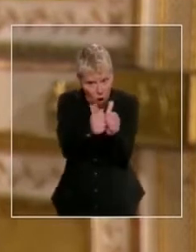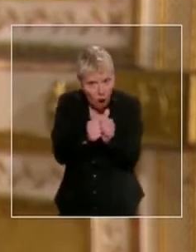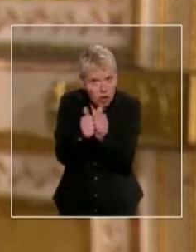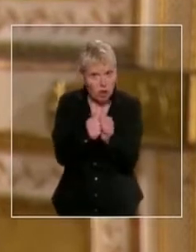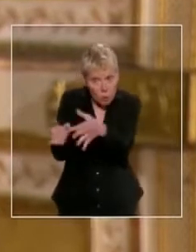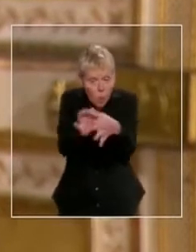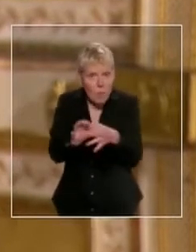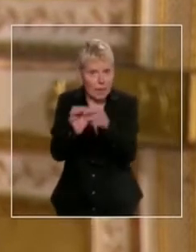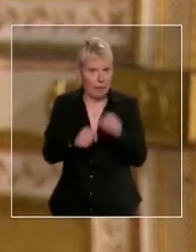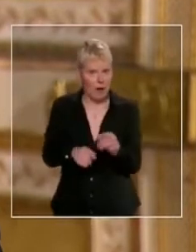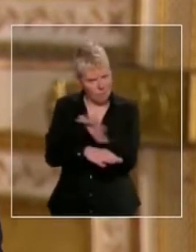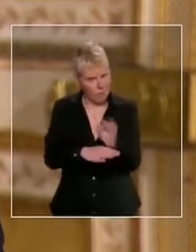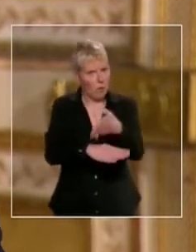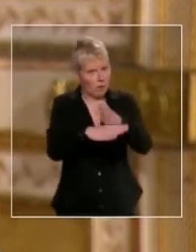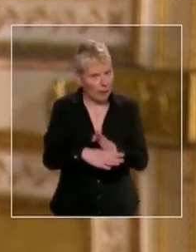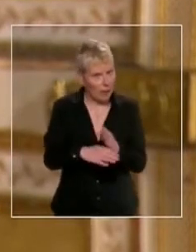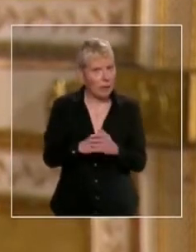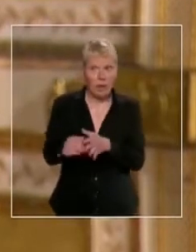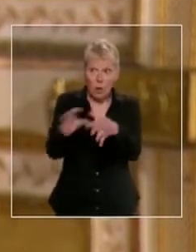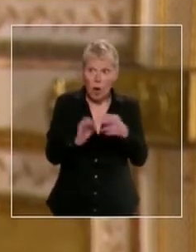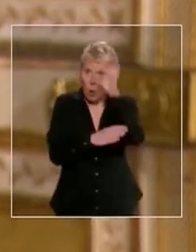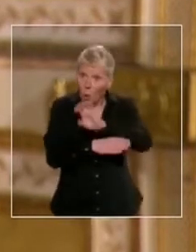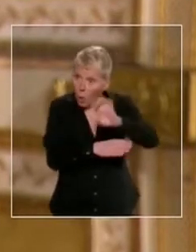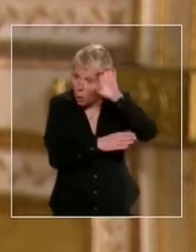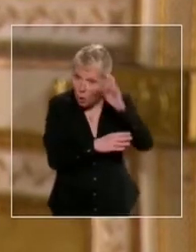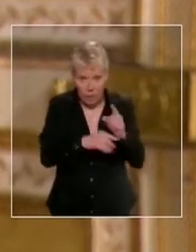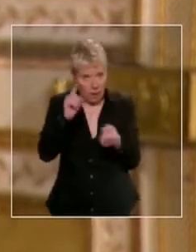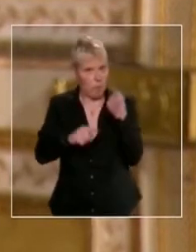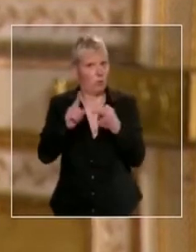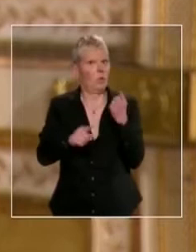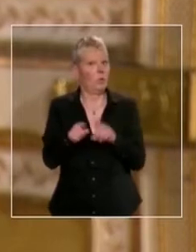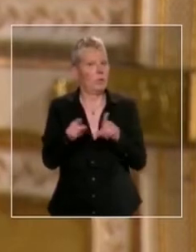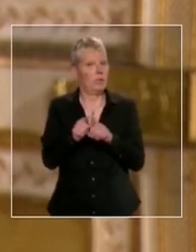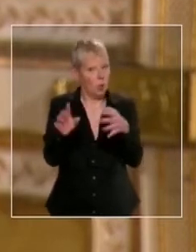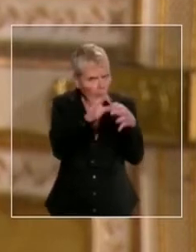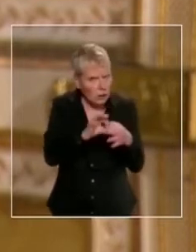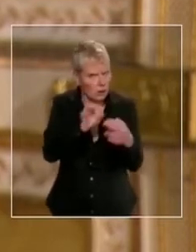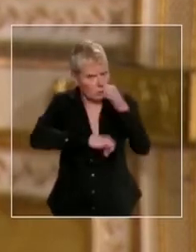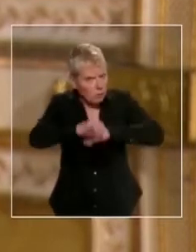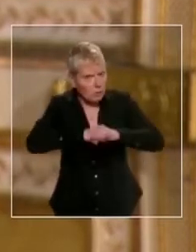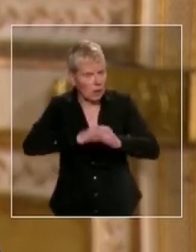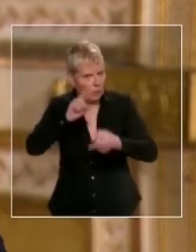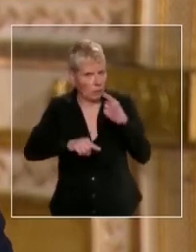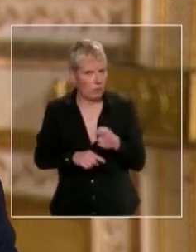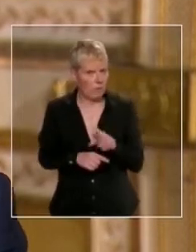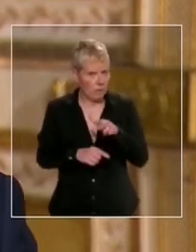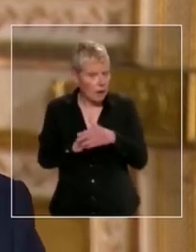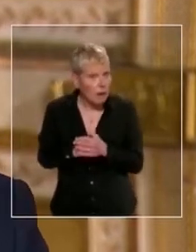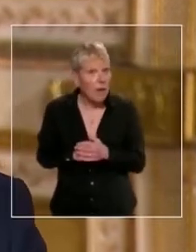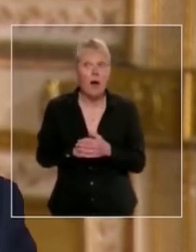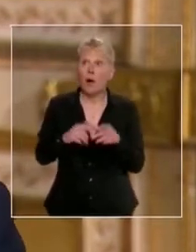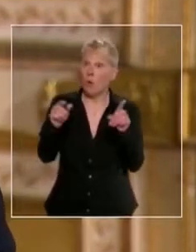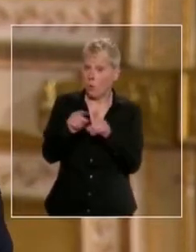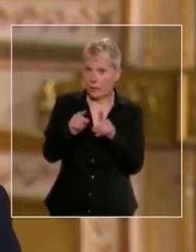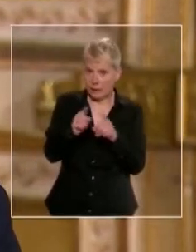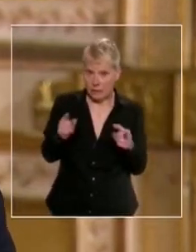Η Γαλλία εργάζεται σκληρά. Ο ευρωπαϊκός συντονισμός είναι απαραίτητος και θα το επιβλέπω προσωπικά. Χωρίς αμφιβολία θα